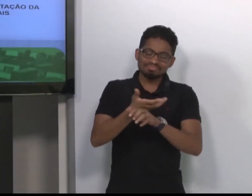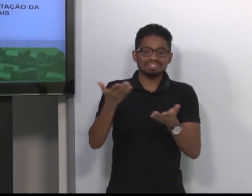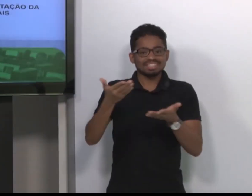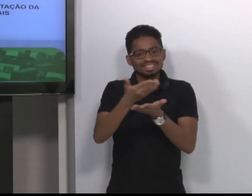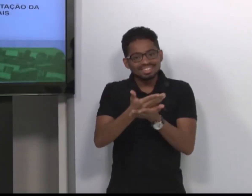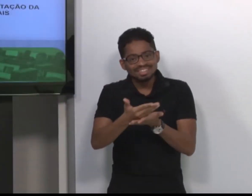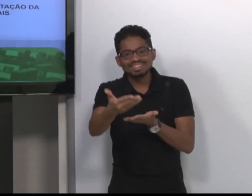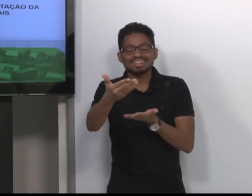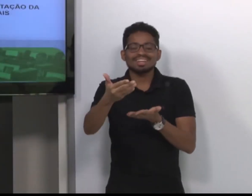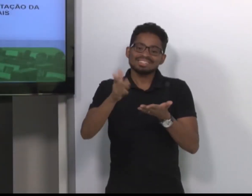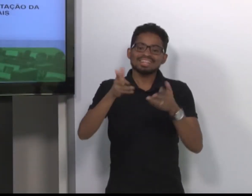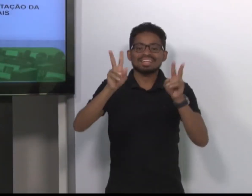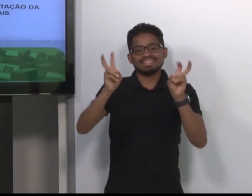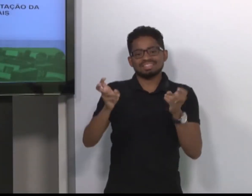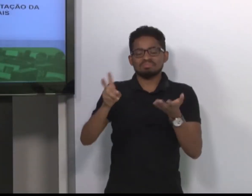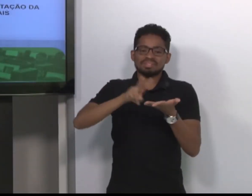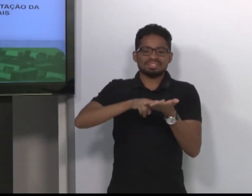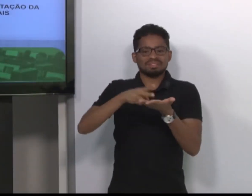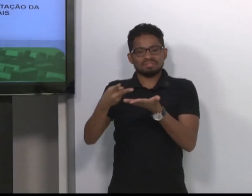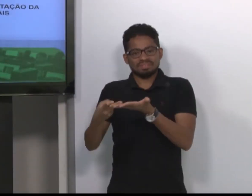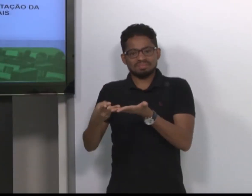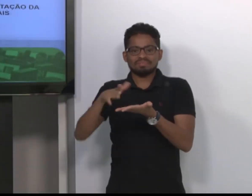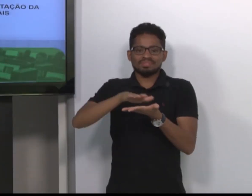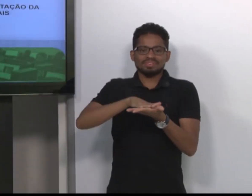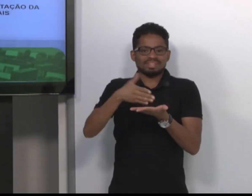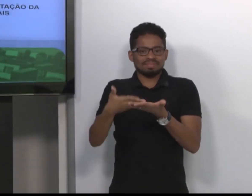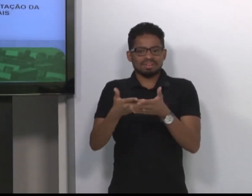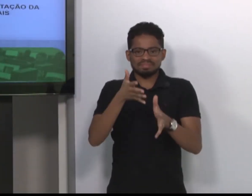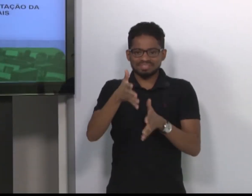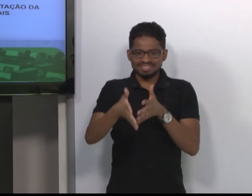Iniciaremos a disciplina Tradução e Interpretação da Língua de Sinais.